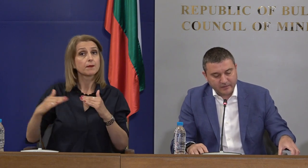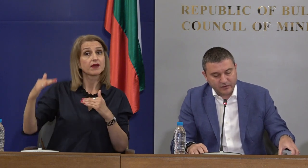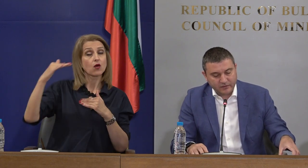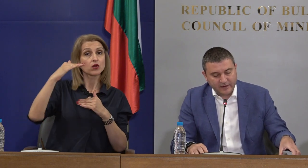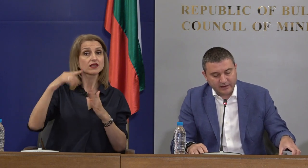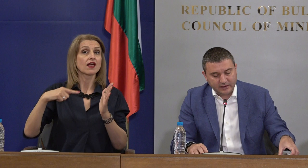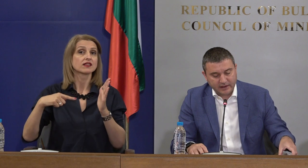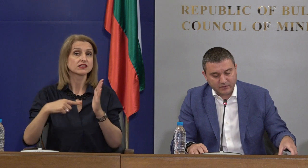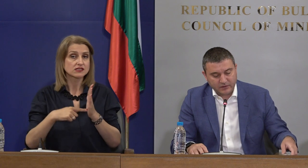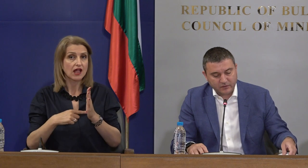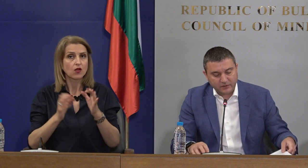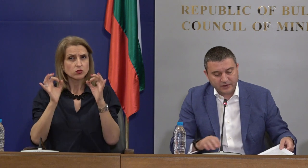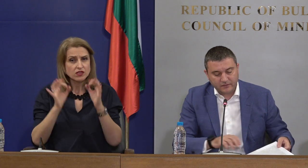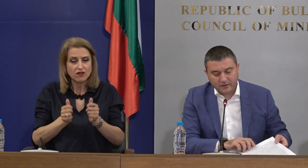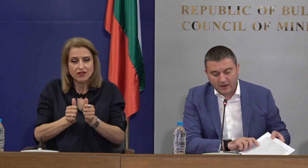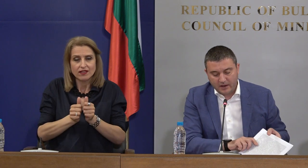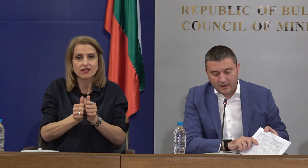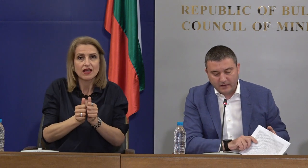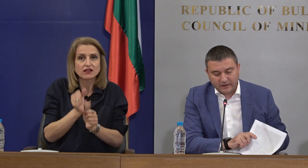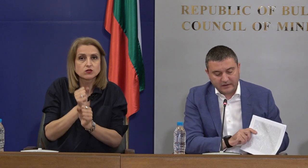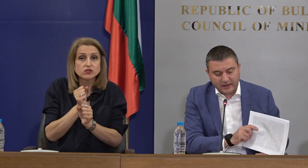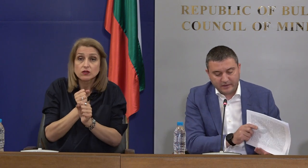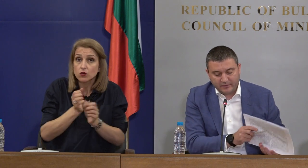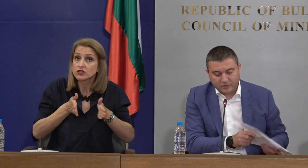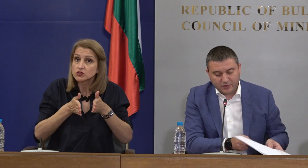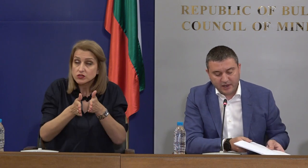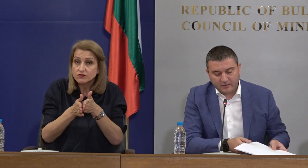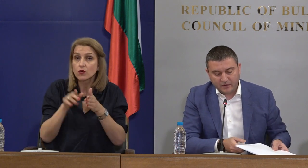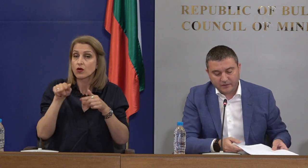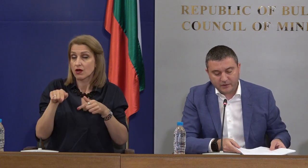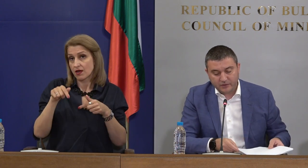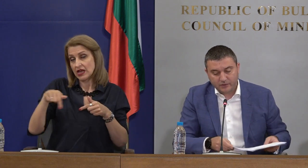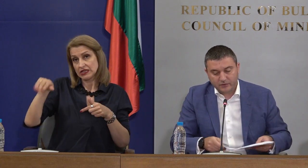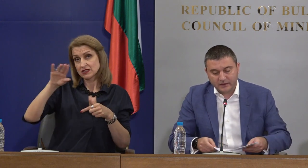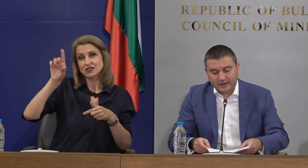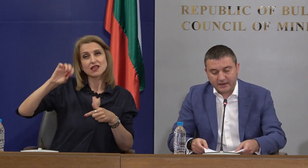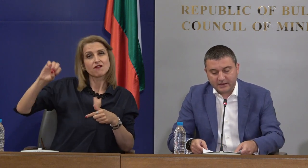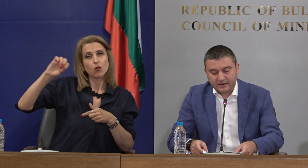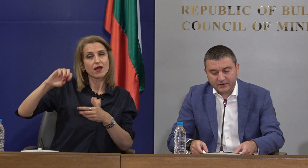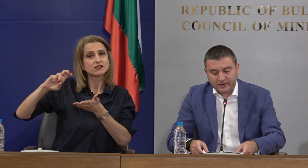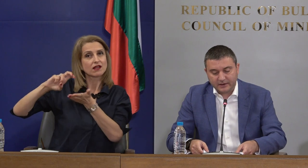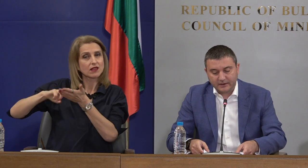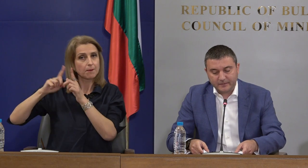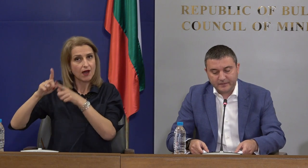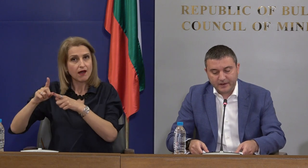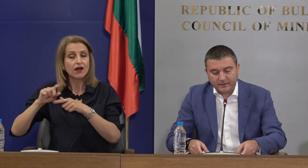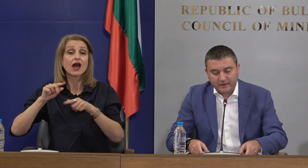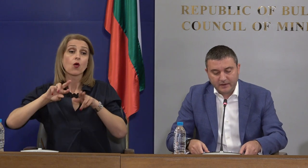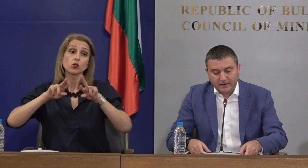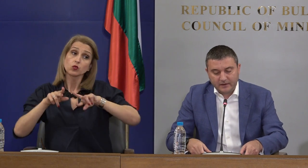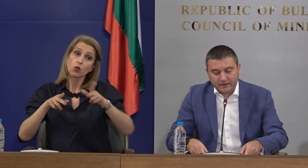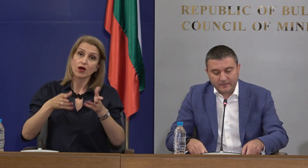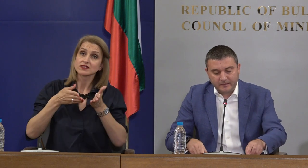цел, установяване на тясно сътрудничество с ЕЦБ по отношение на Банковия съюз и от друга страна стратегическата